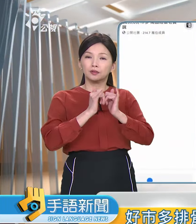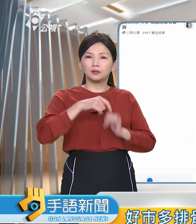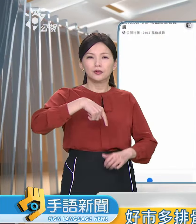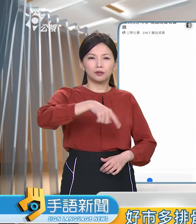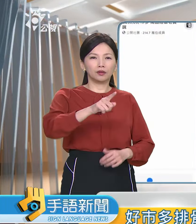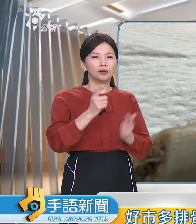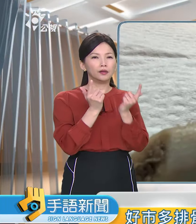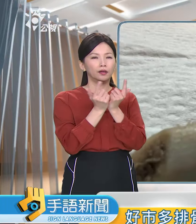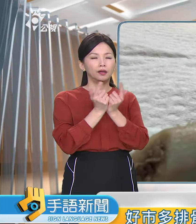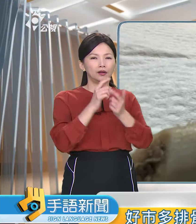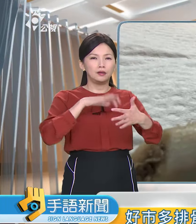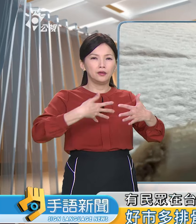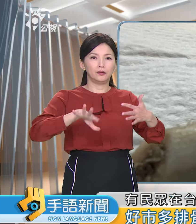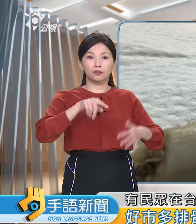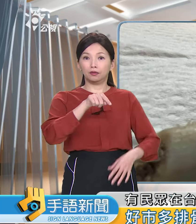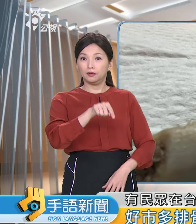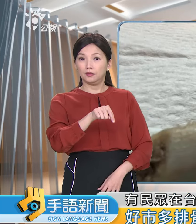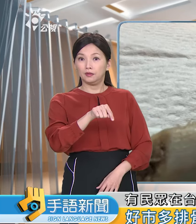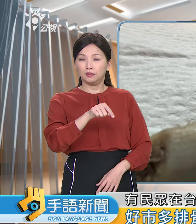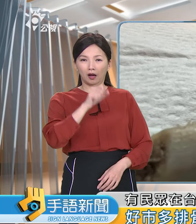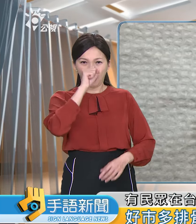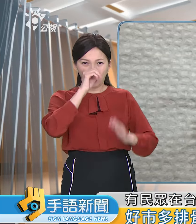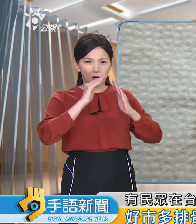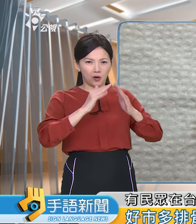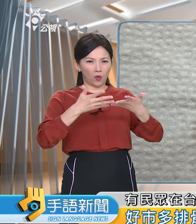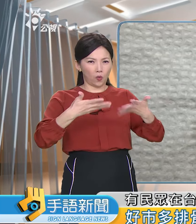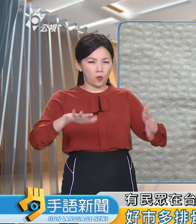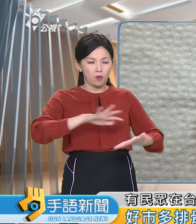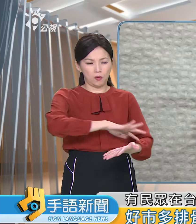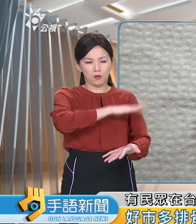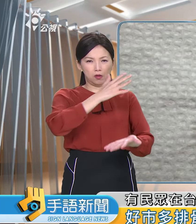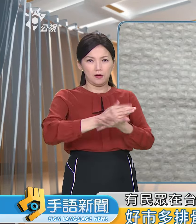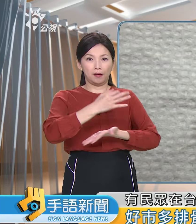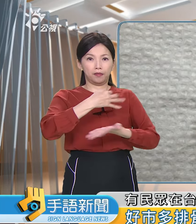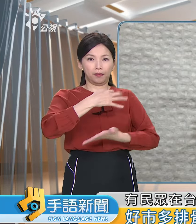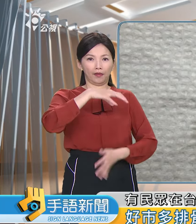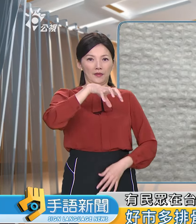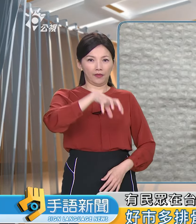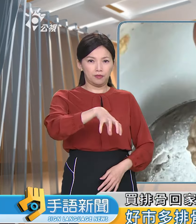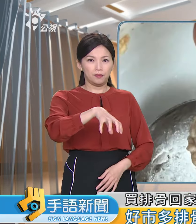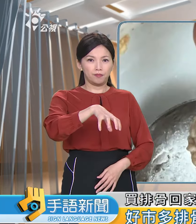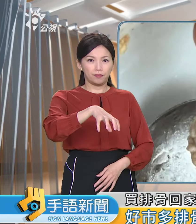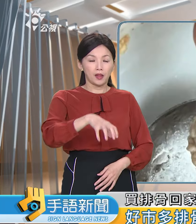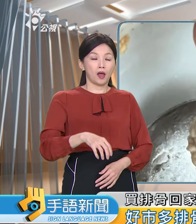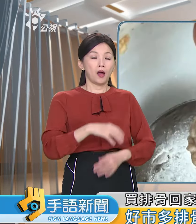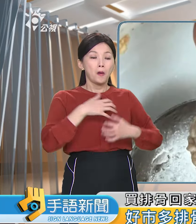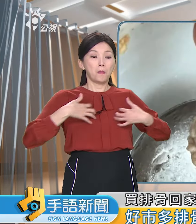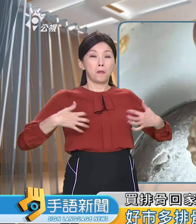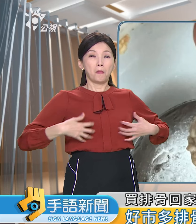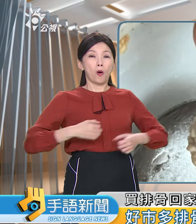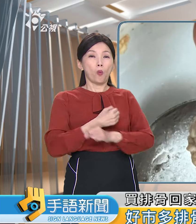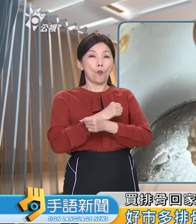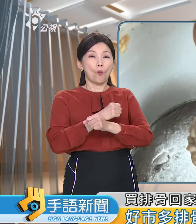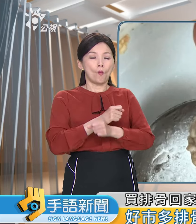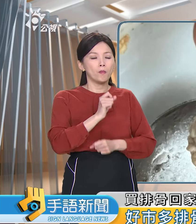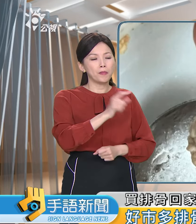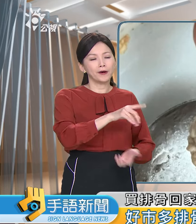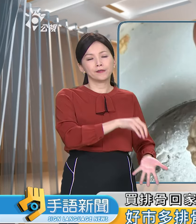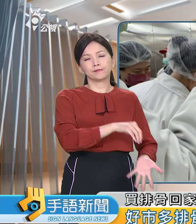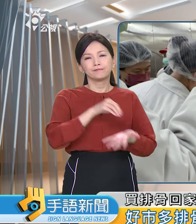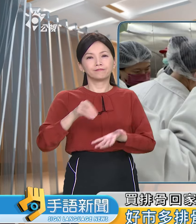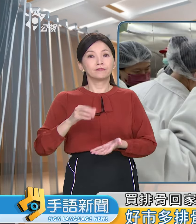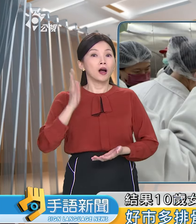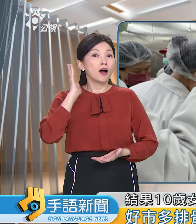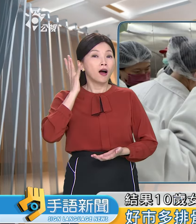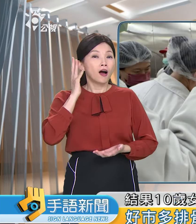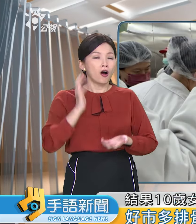有民众在台北好事多的内湖门市买排骨回家炖汤，结果10岁的女